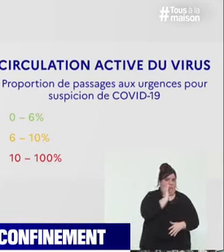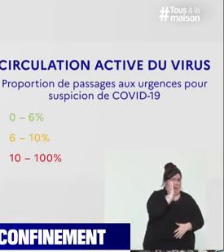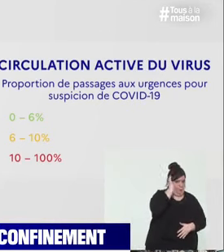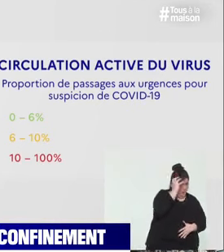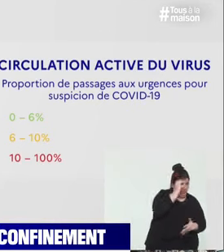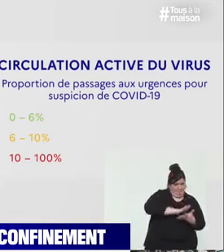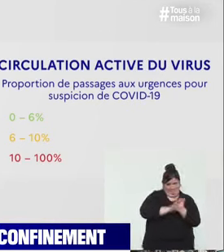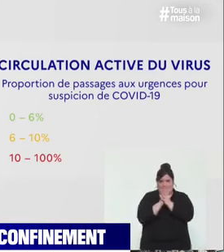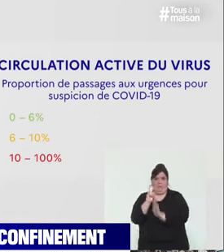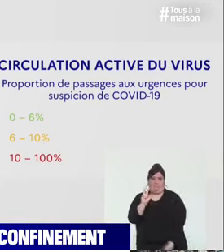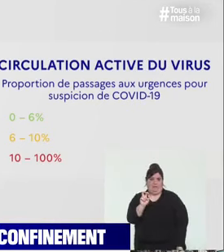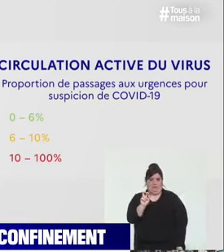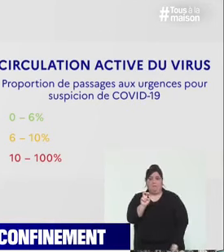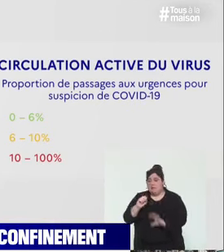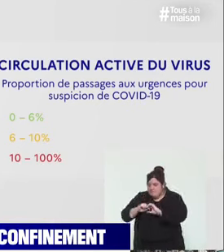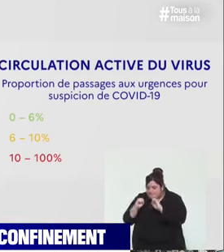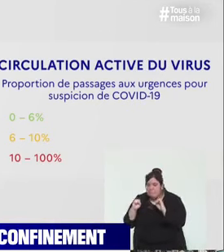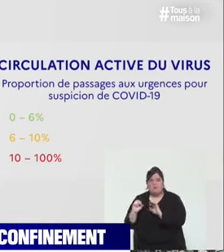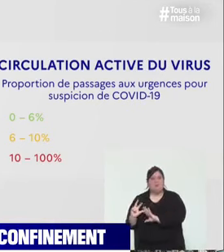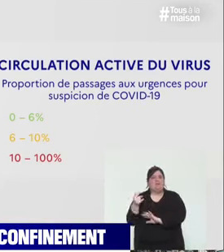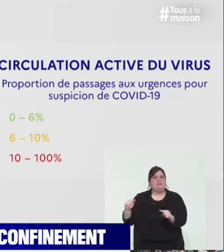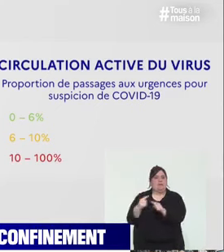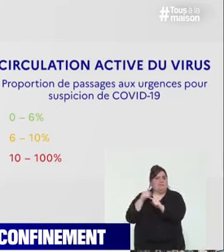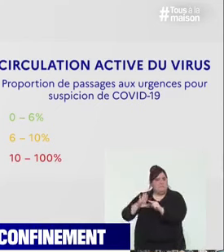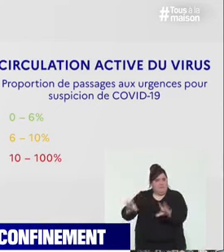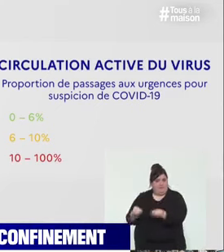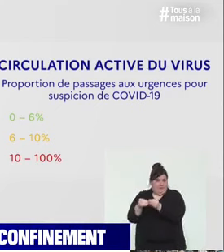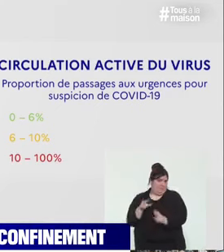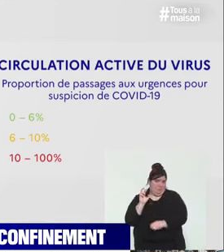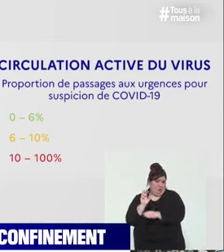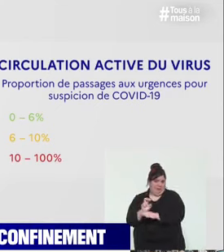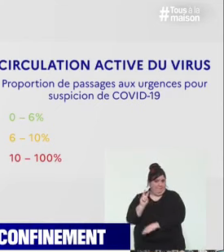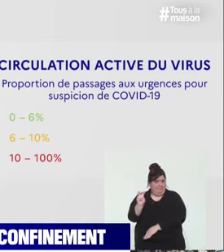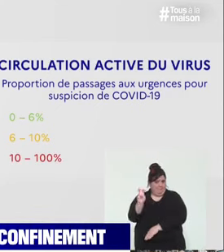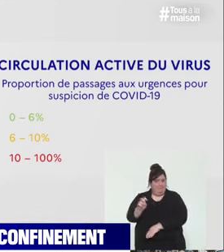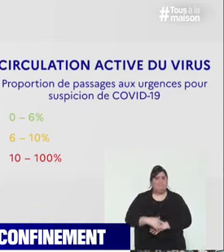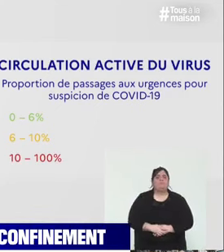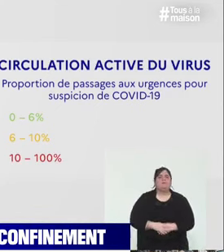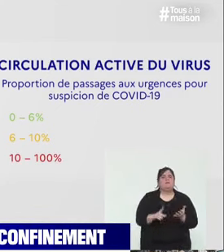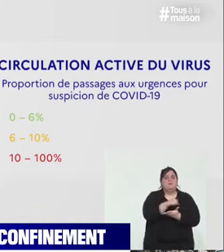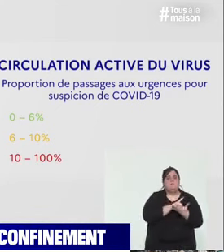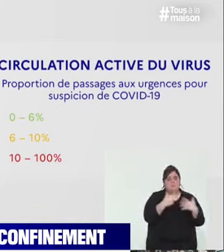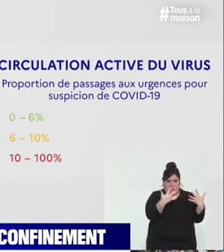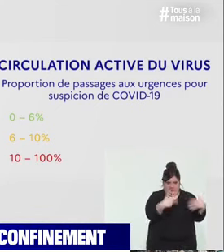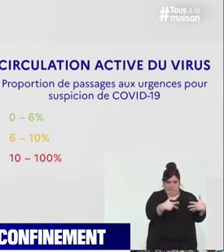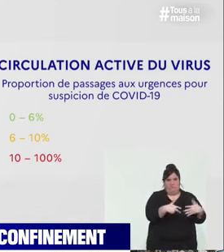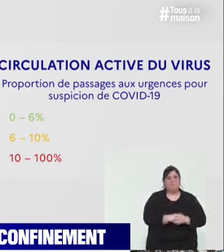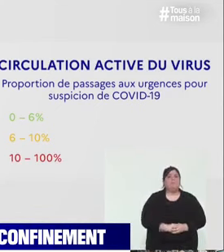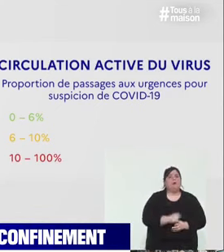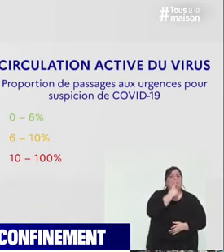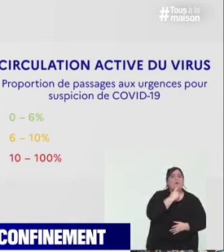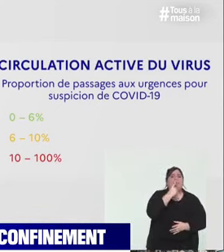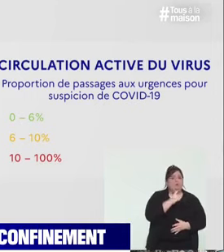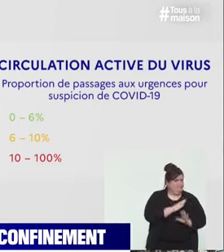carte de synthèse indiquera la couleur verte. Pour le Cher, le reclassement est du rouge au vert, avec